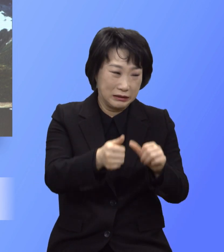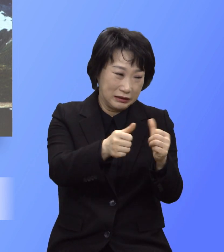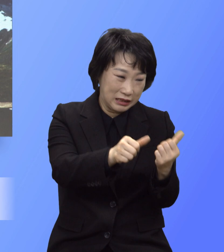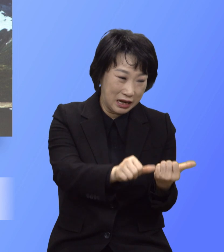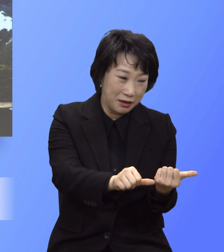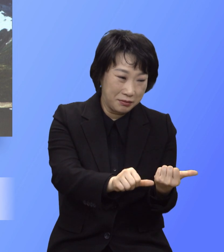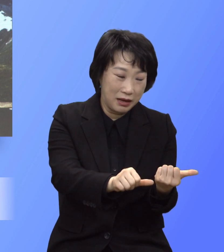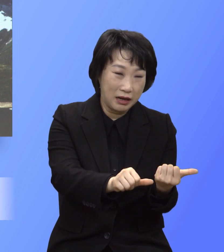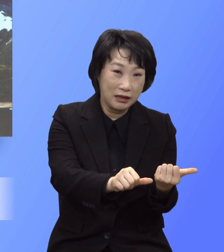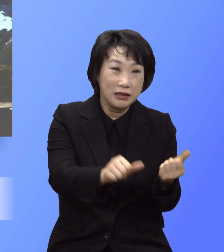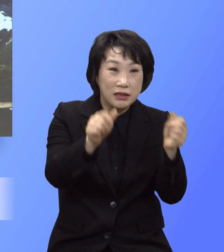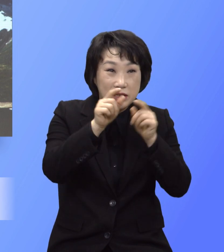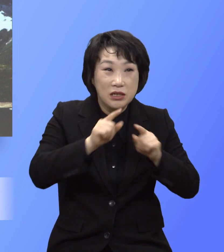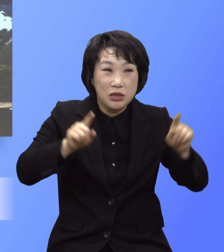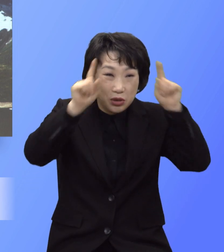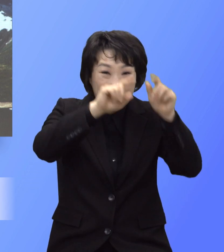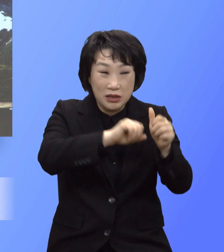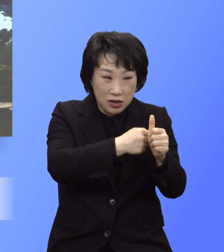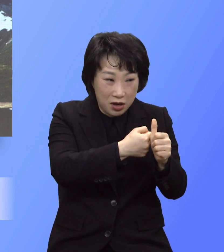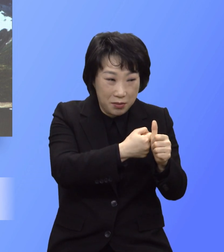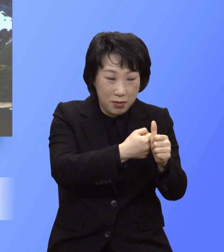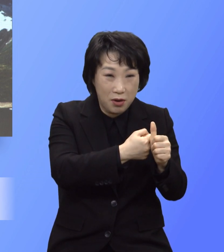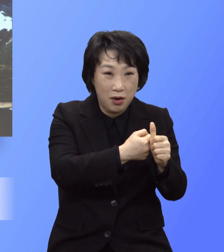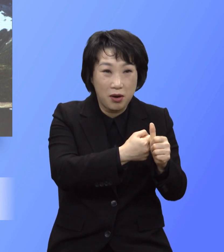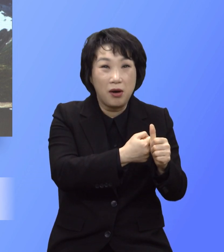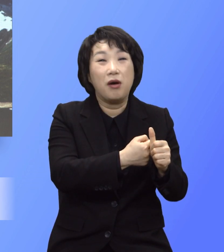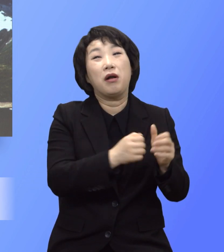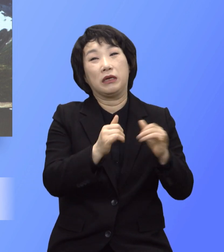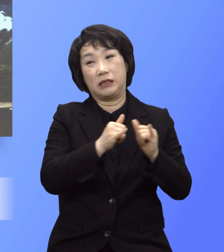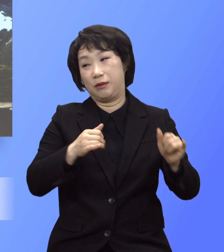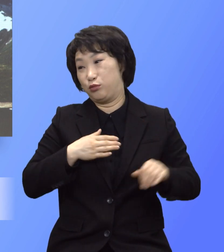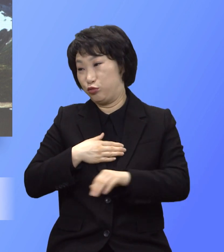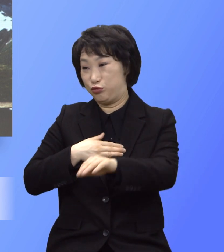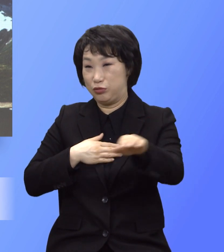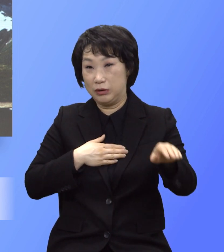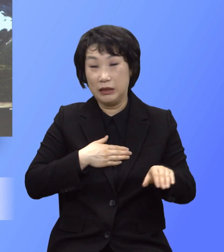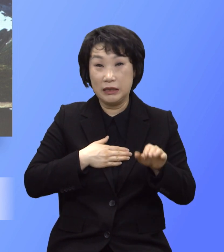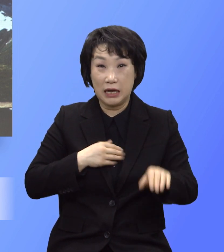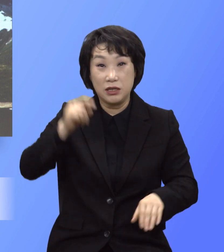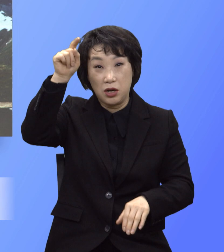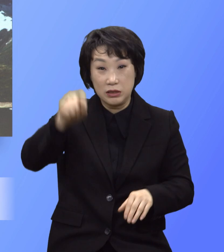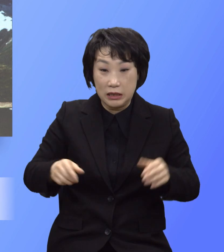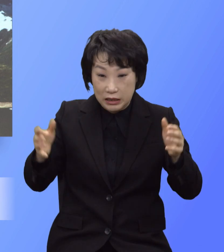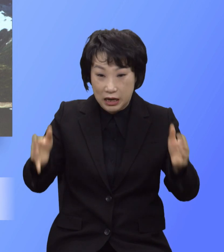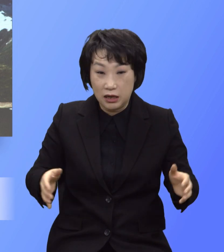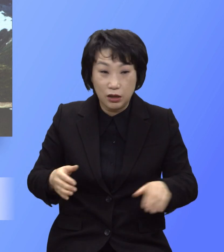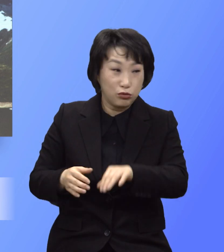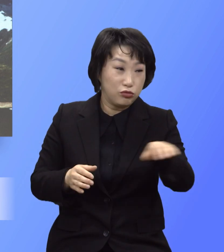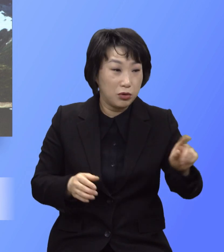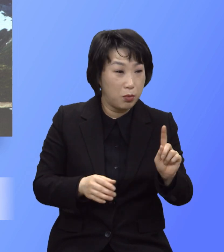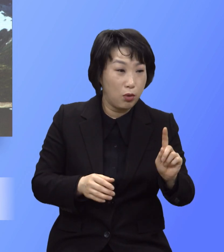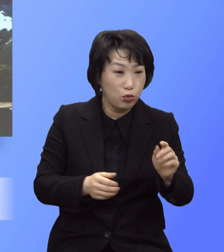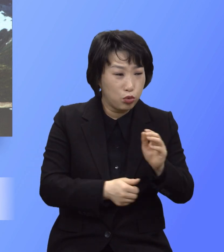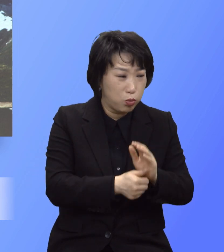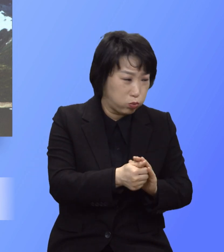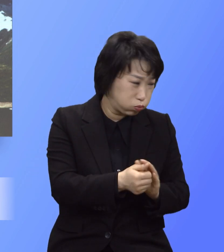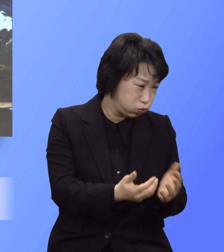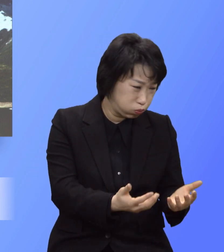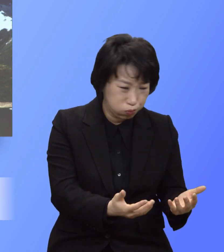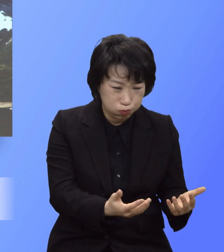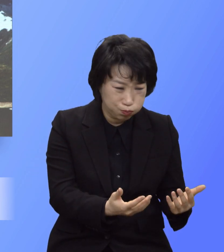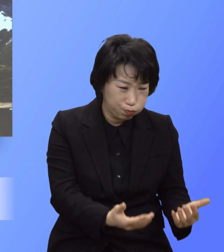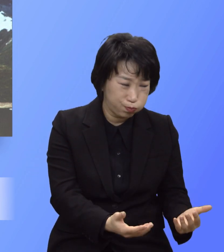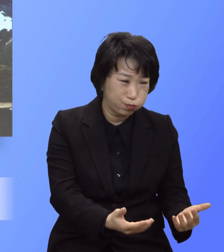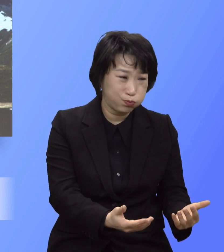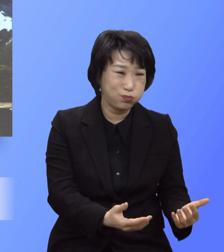사망과 지옥의 형벌받을 자로 천지간에 소망의 여지가